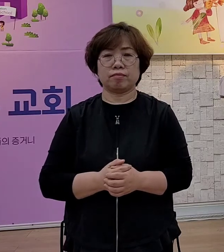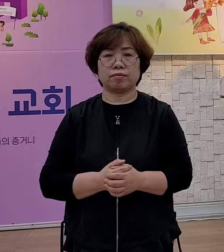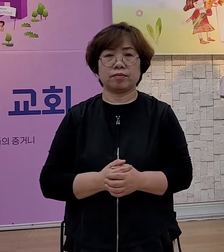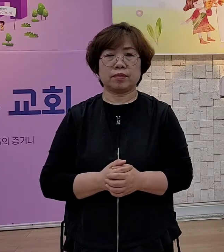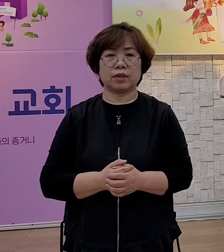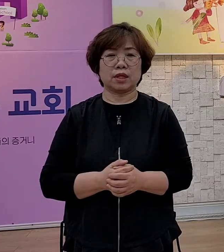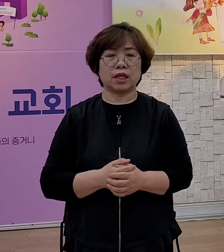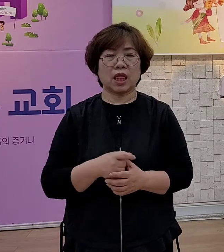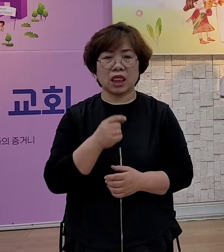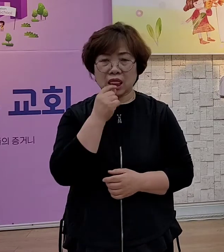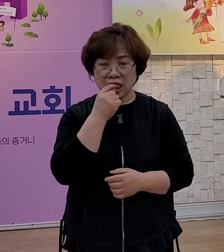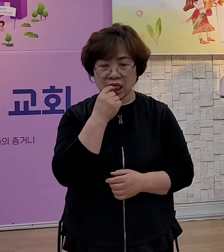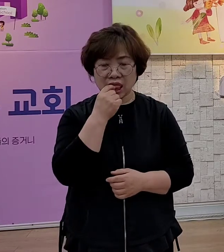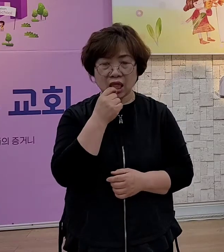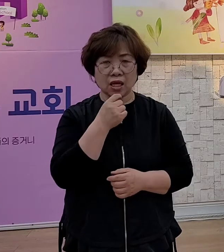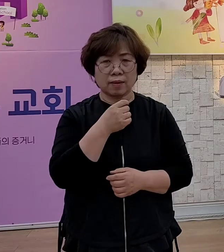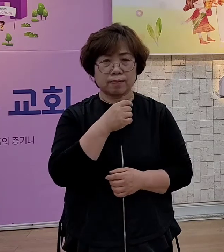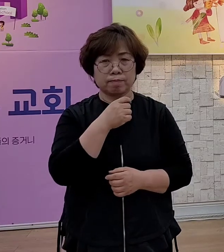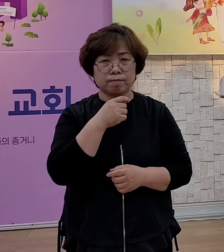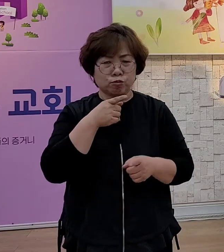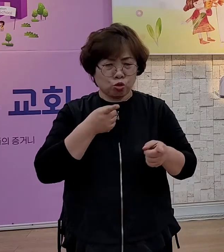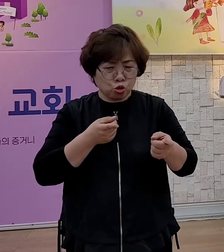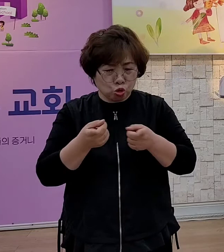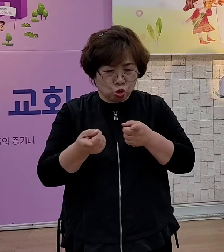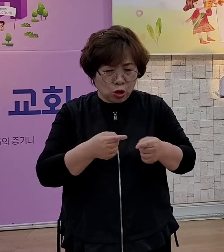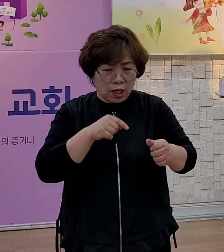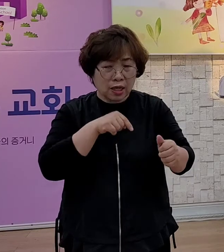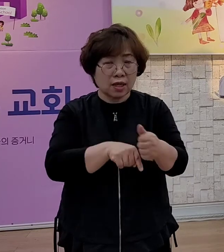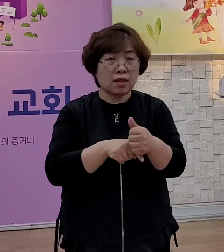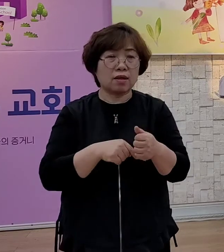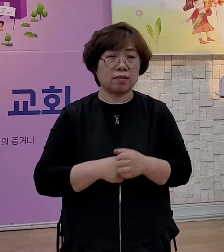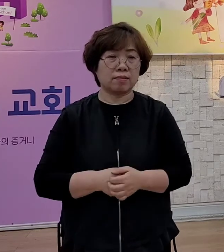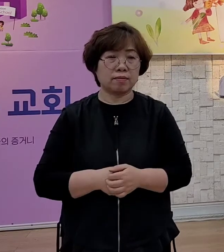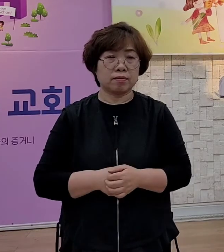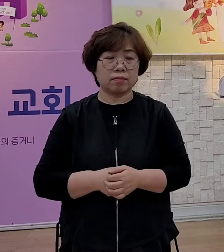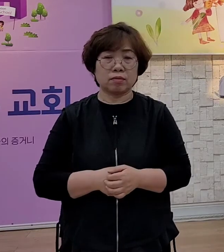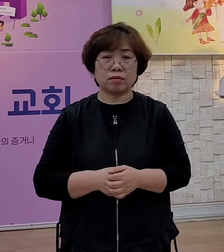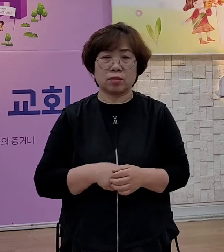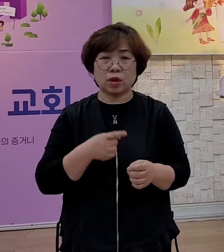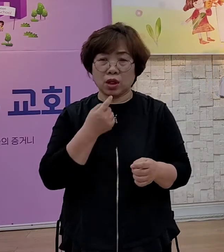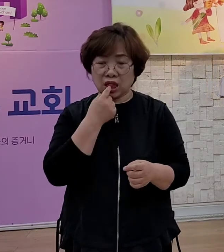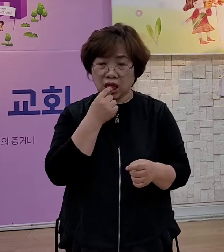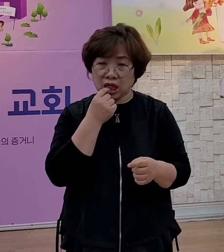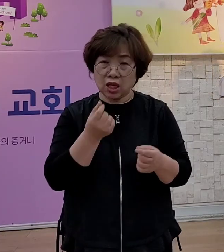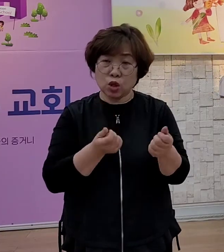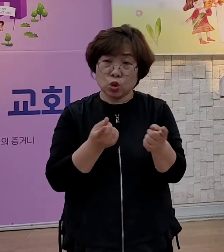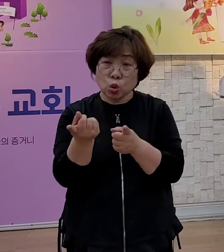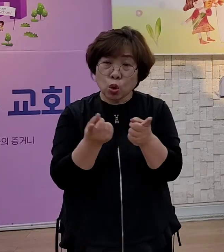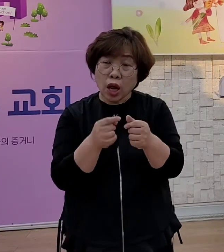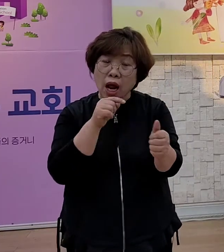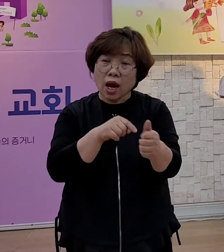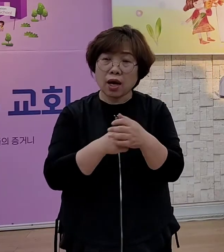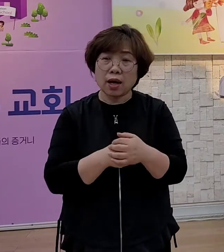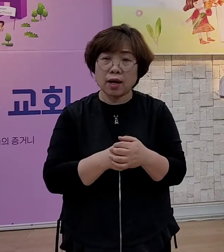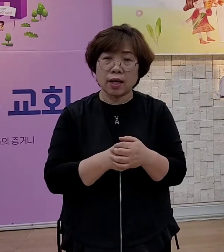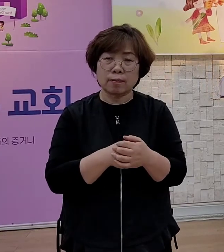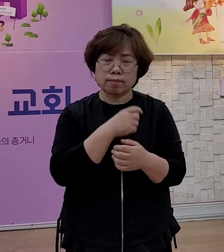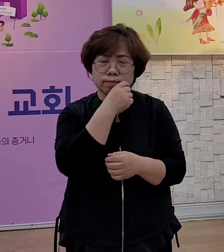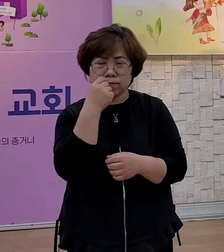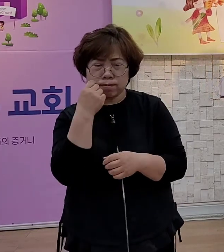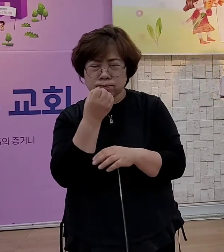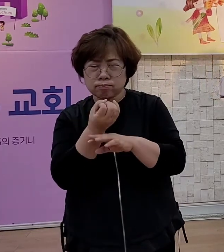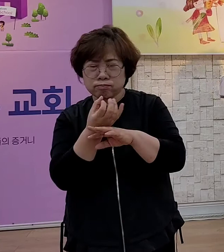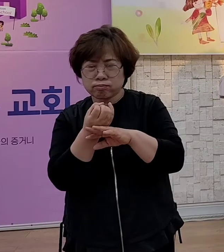우리의 혀를 제어하라. 이런 뜻입니다. 잘 이해하셔야 돼요. 그러니까 이 지금 말하기를